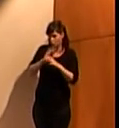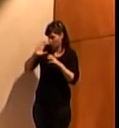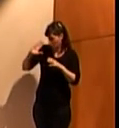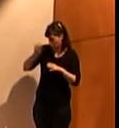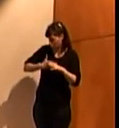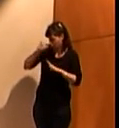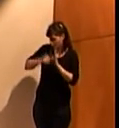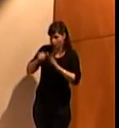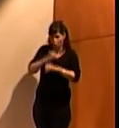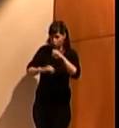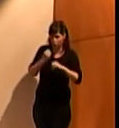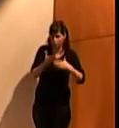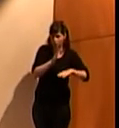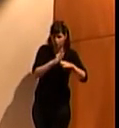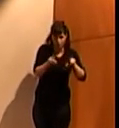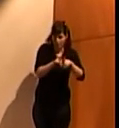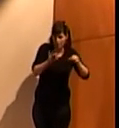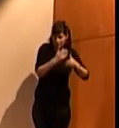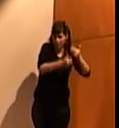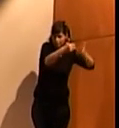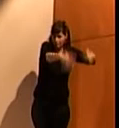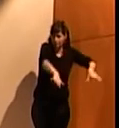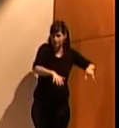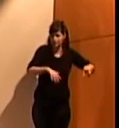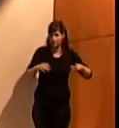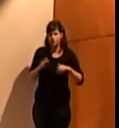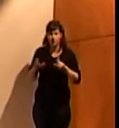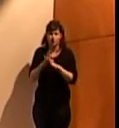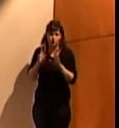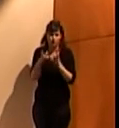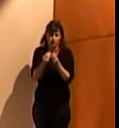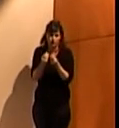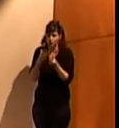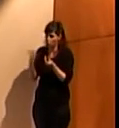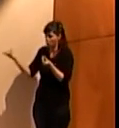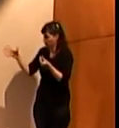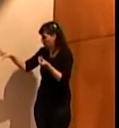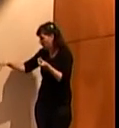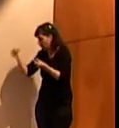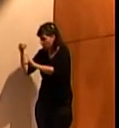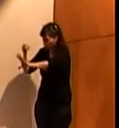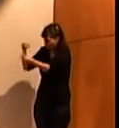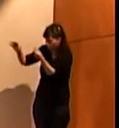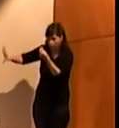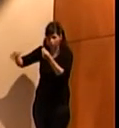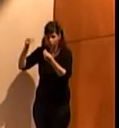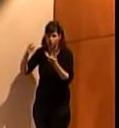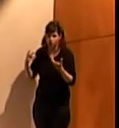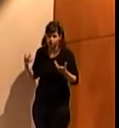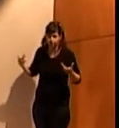justement. Mais donc en fait, les matériaux, c'est des matériaux qu'on a récupérés. Et là, le pin Douglas,